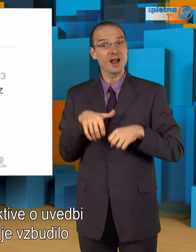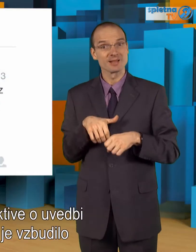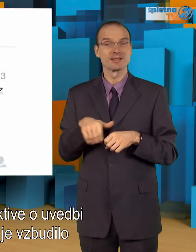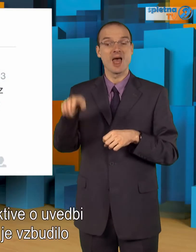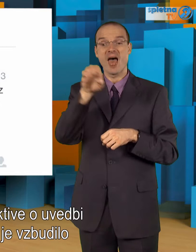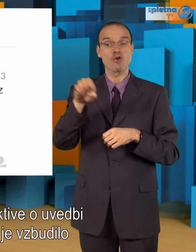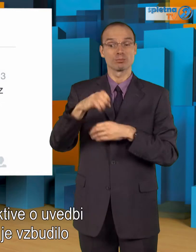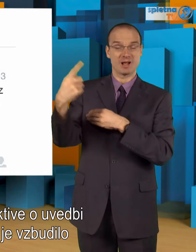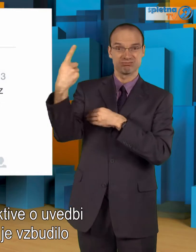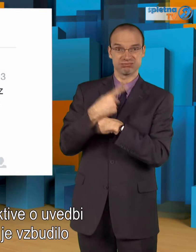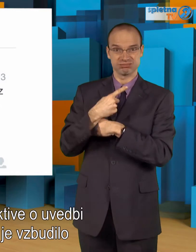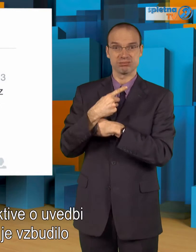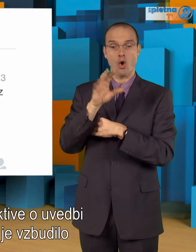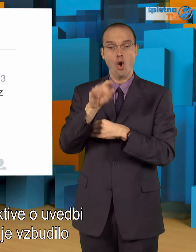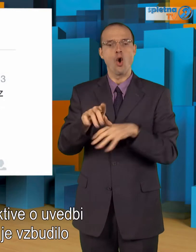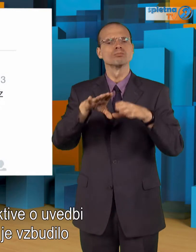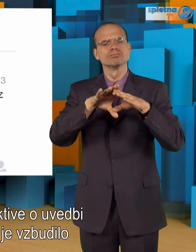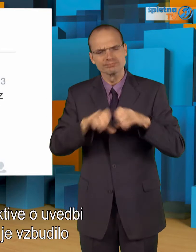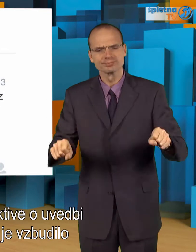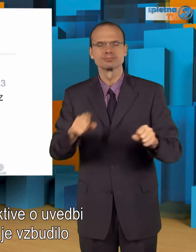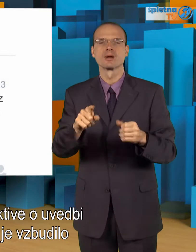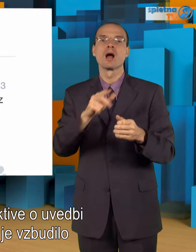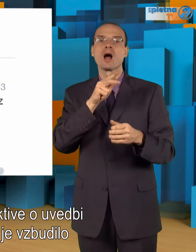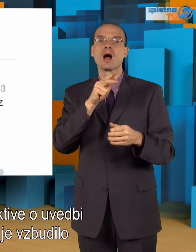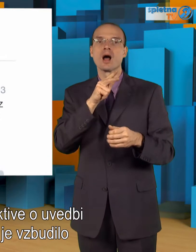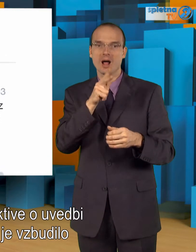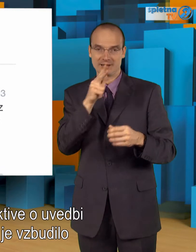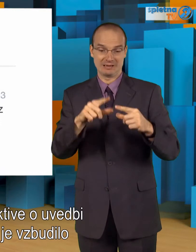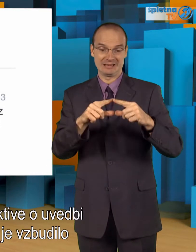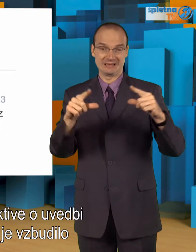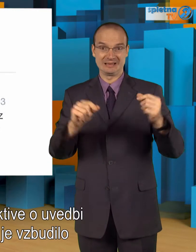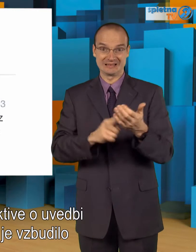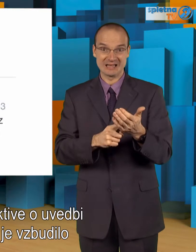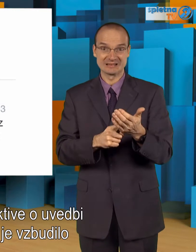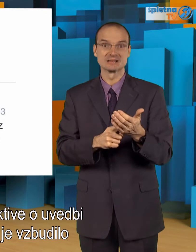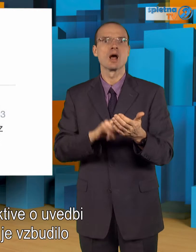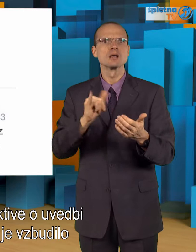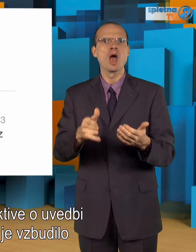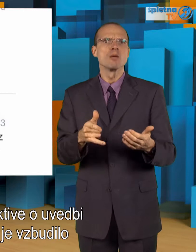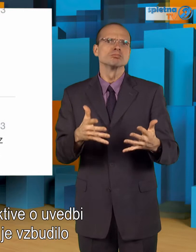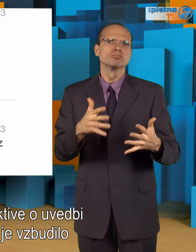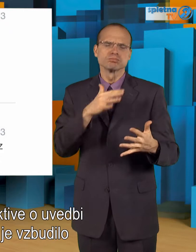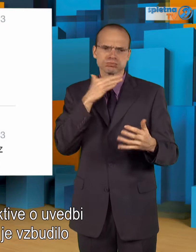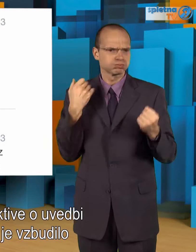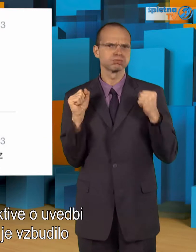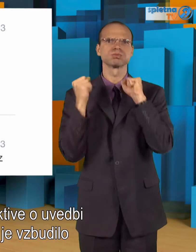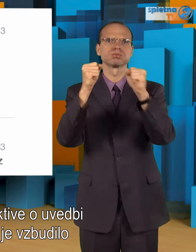Sprejetje evropske direktive o uvedbi energetskih izkaznic je vzbudilo burne odzive tudi na družbenih